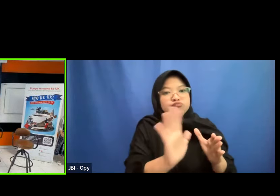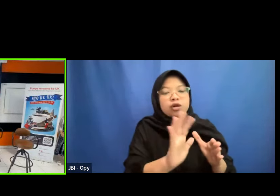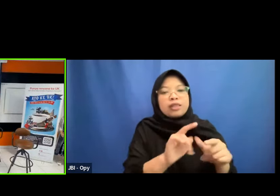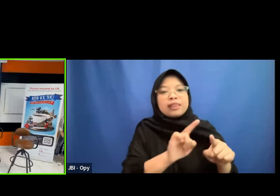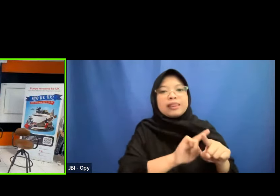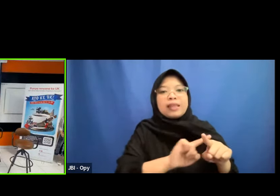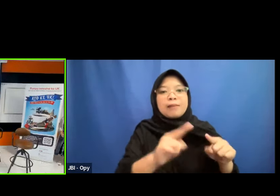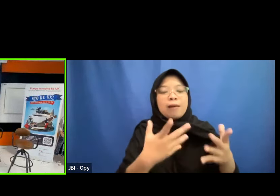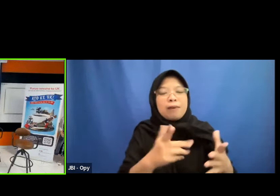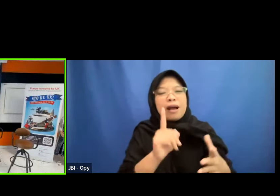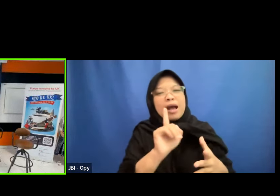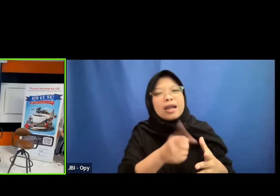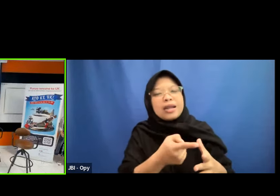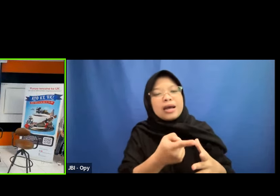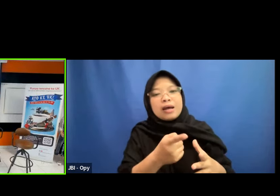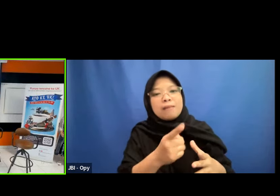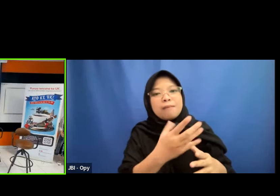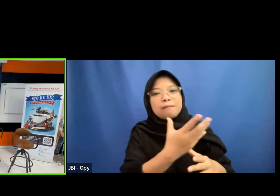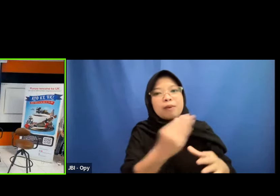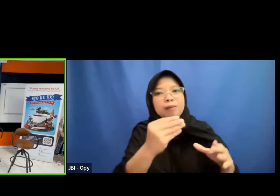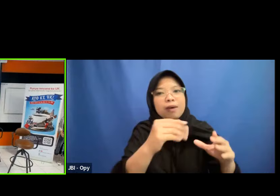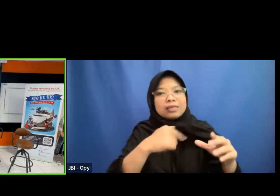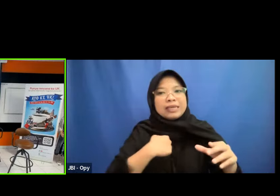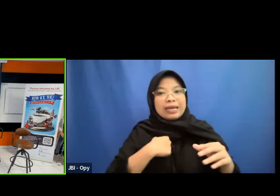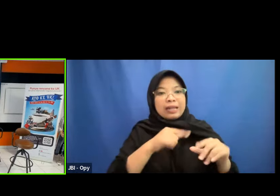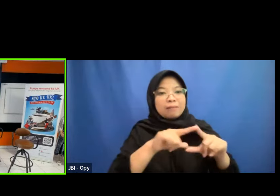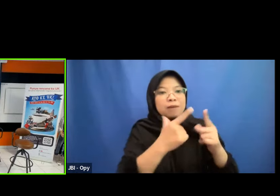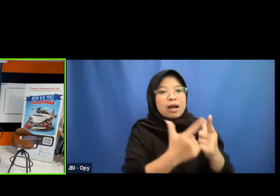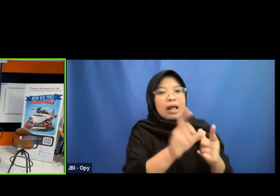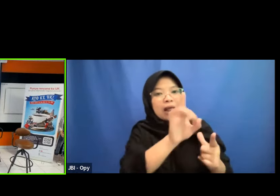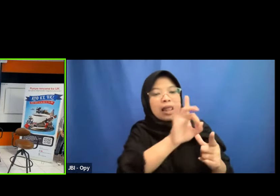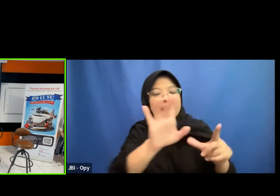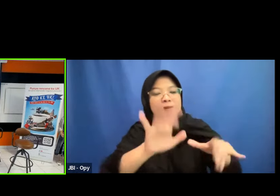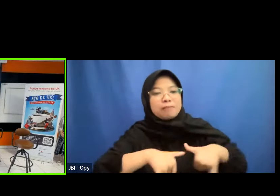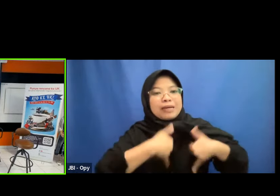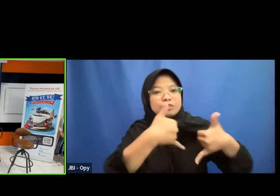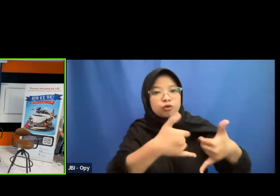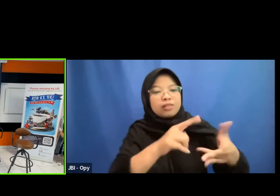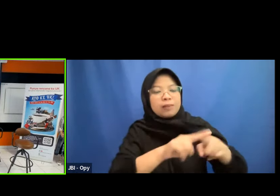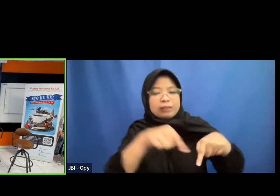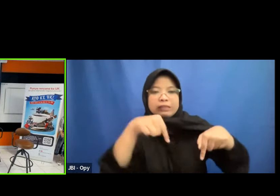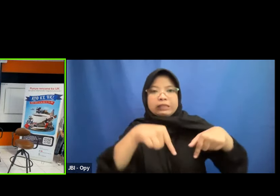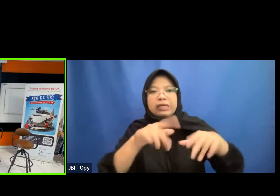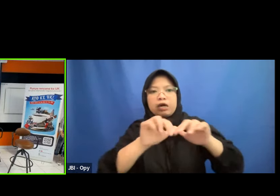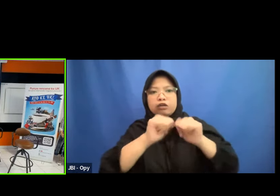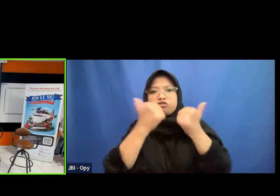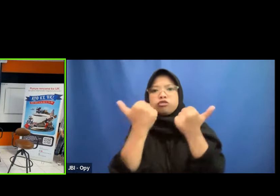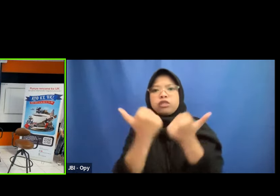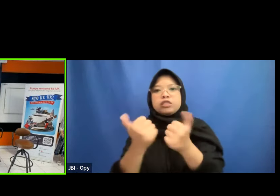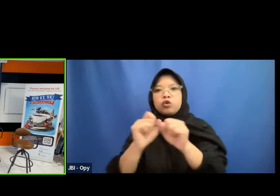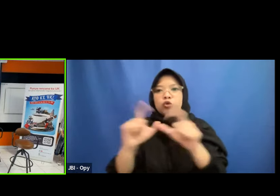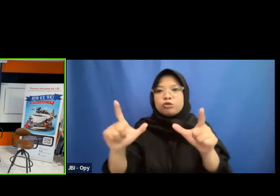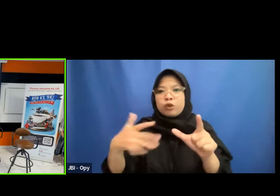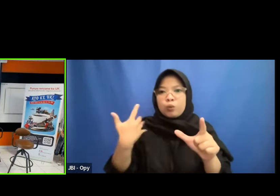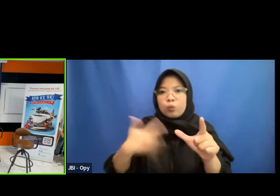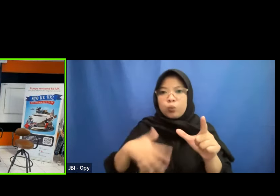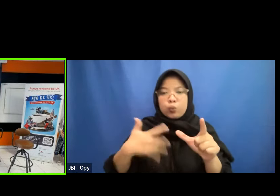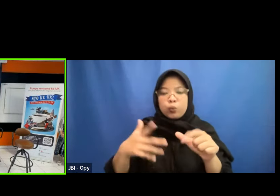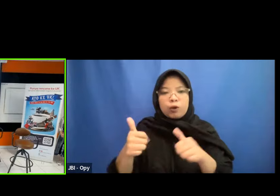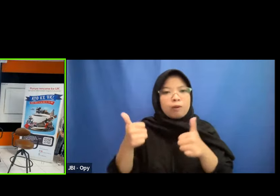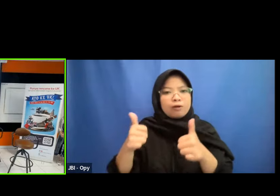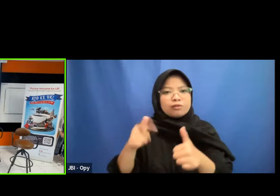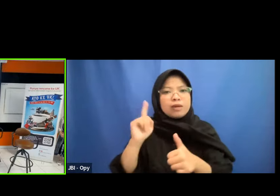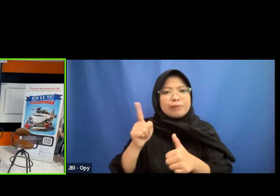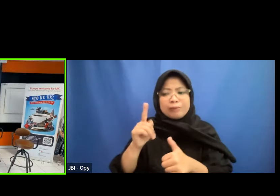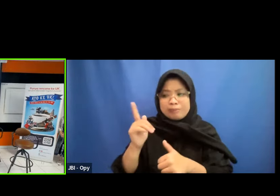ada ee lembaga beasiswa lain gitu ya tapi bagi saya Ini luar biasa ya asosiasi alumninya karena Kok